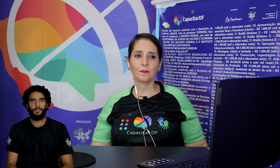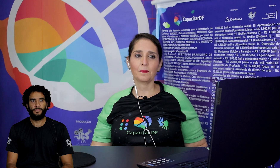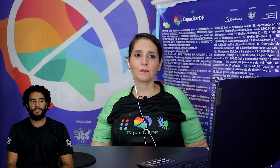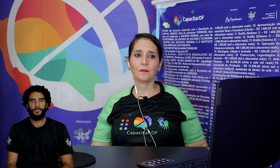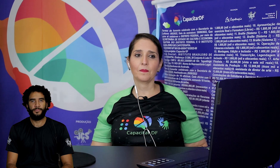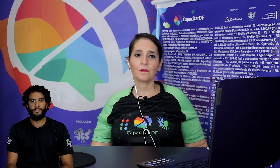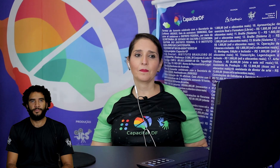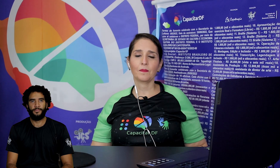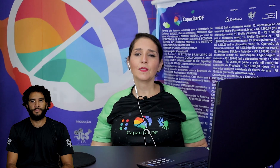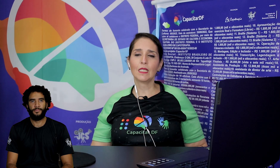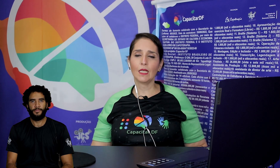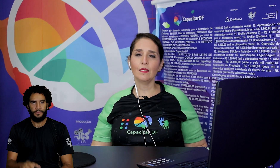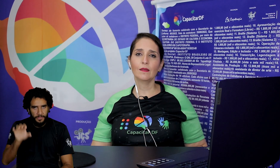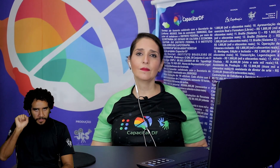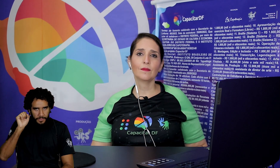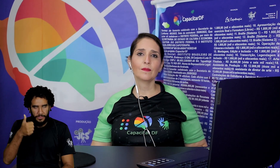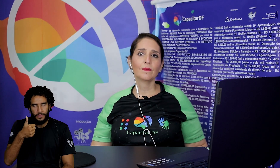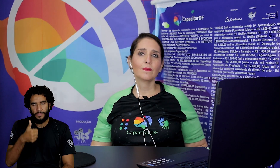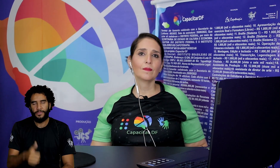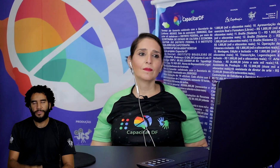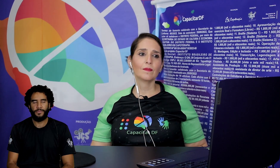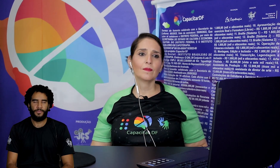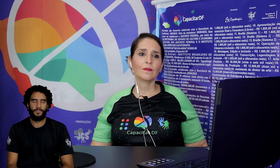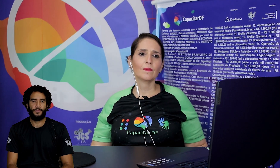Tá dando para ouvir? Sim.